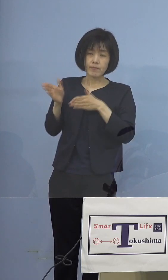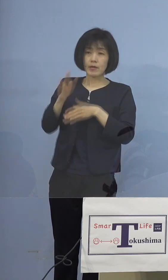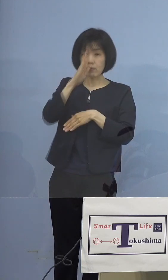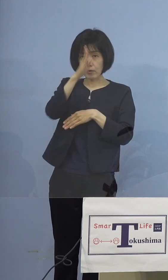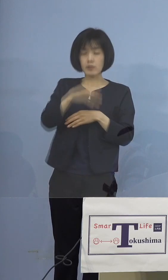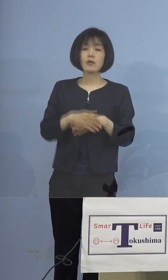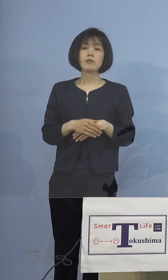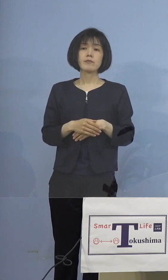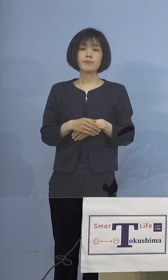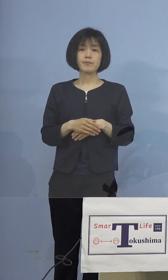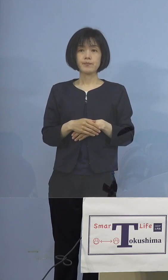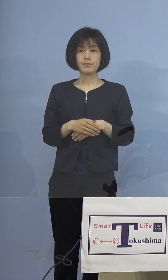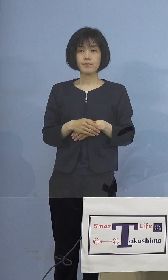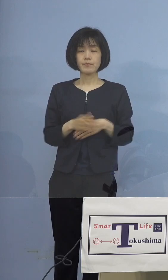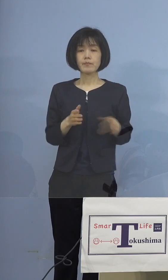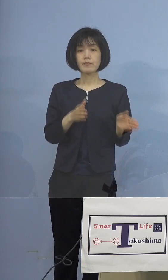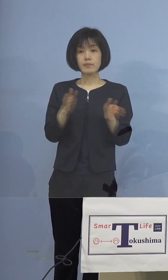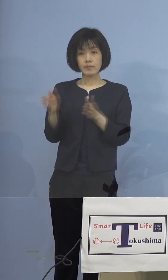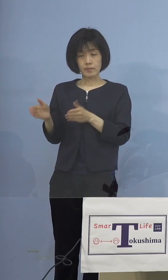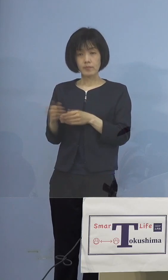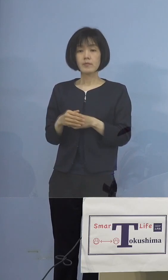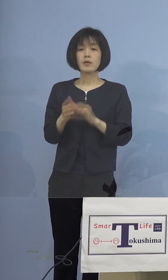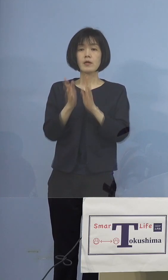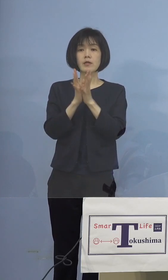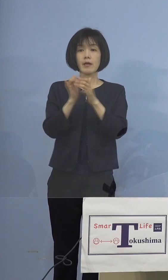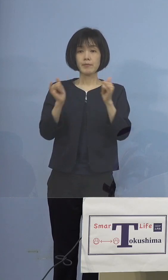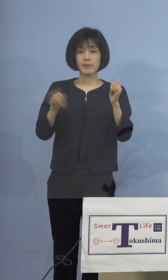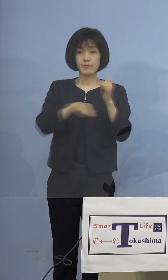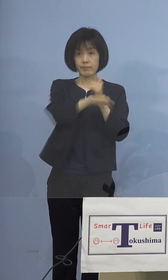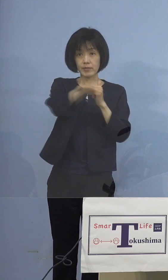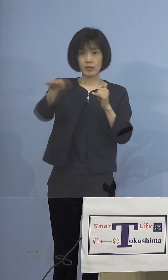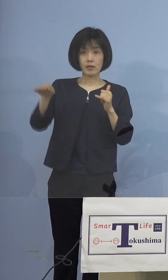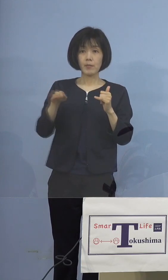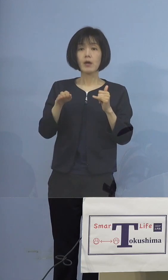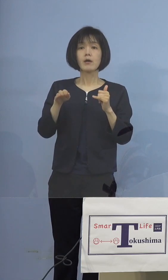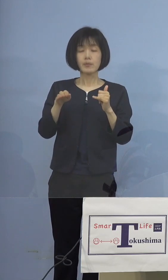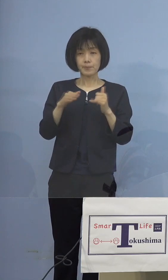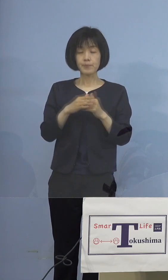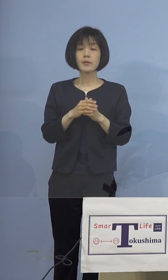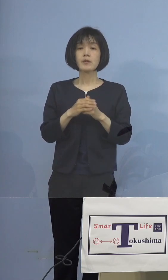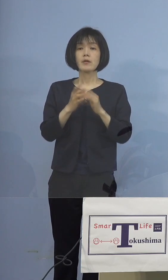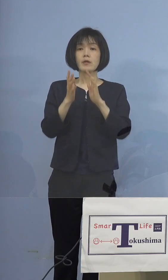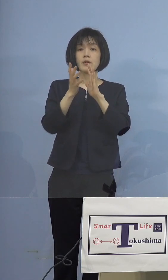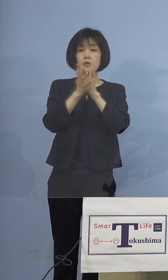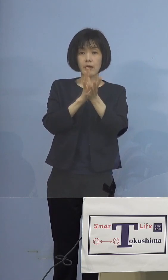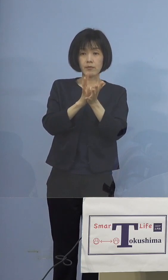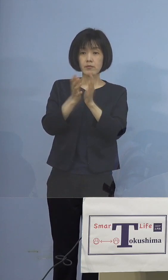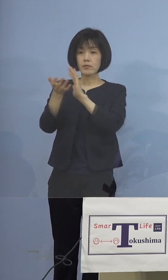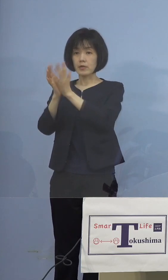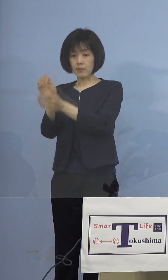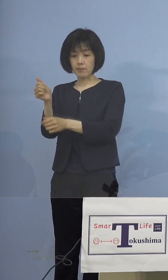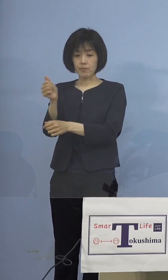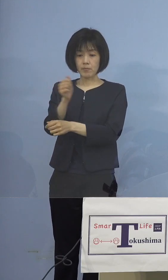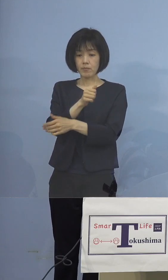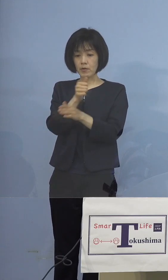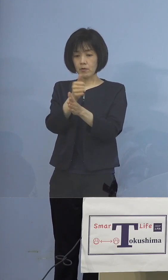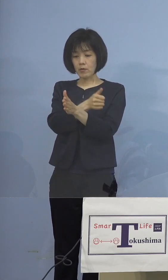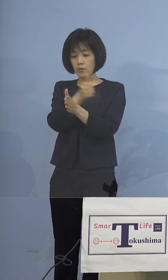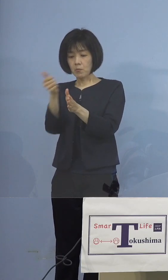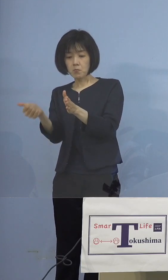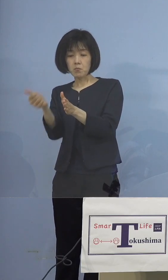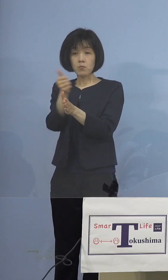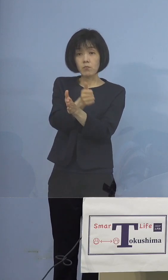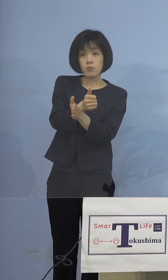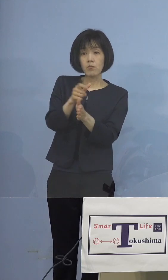。そして県民の皆様におかれては、県をまたぐ移動についてはより一